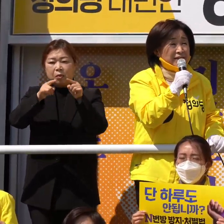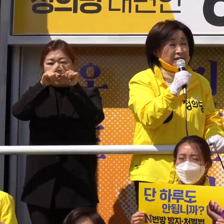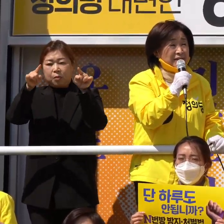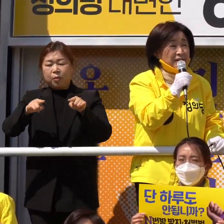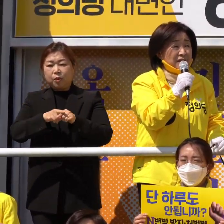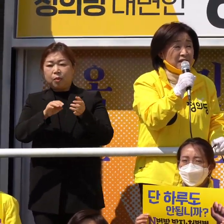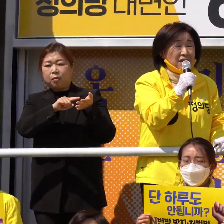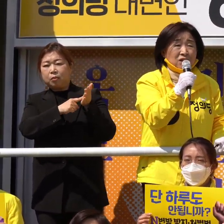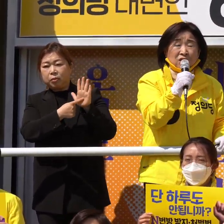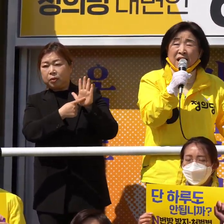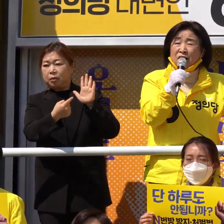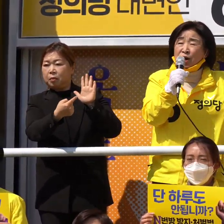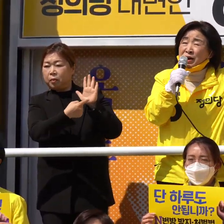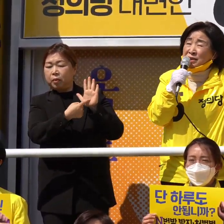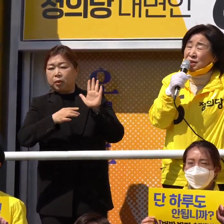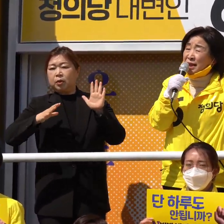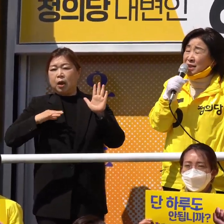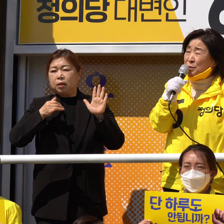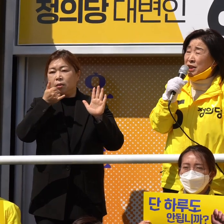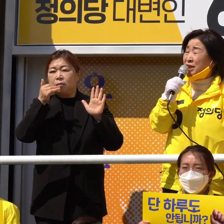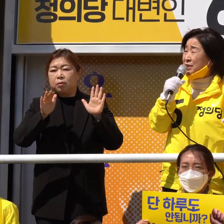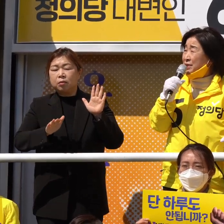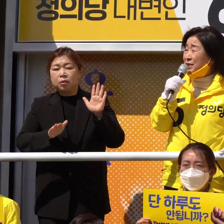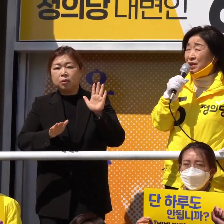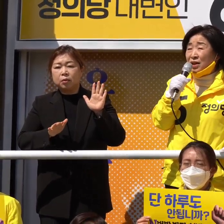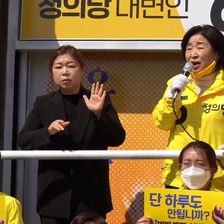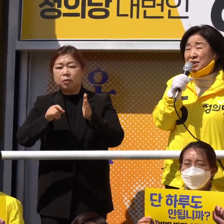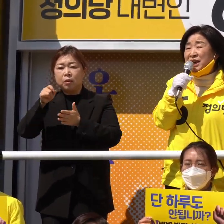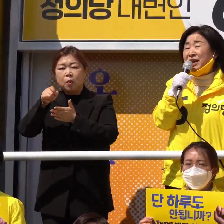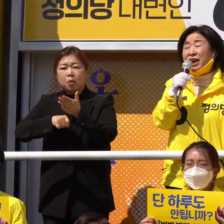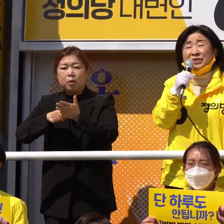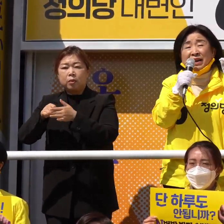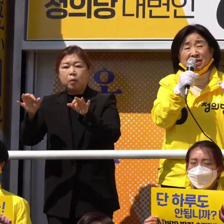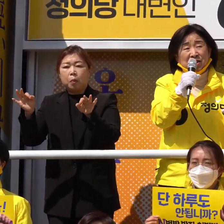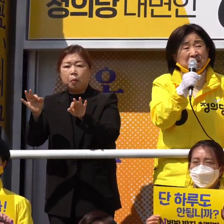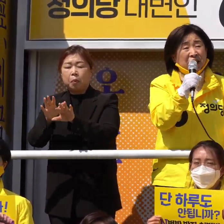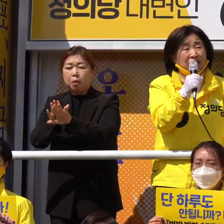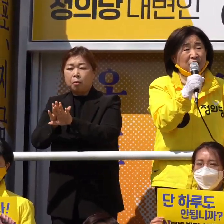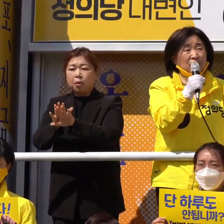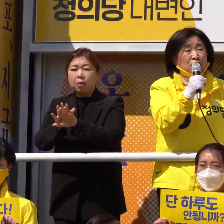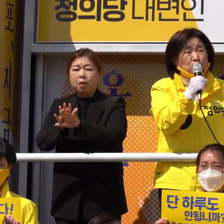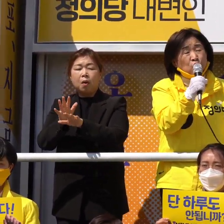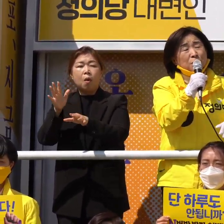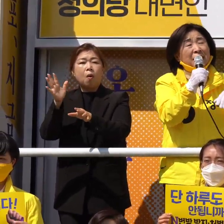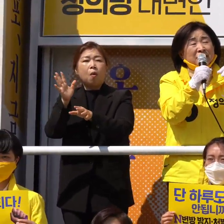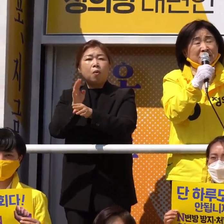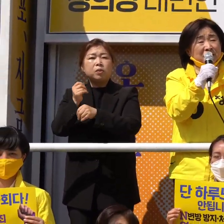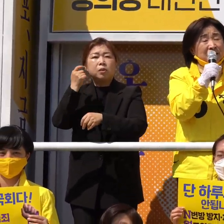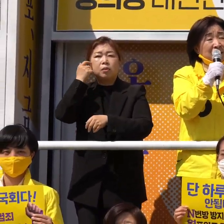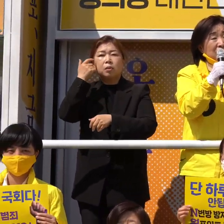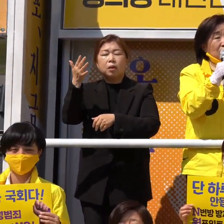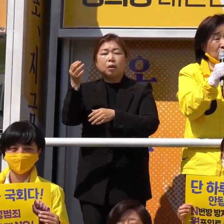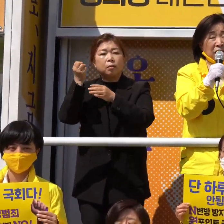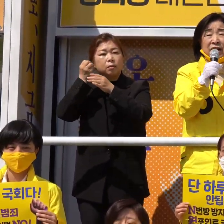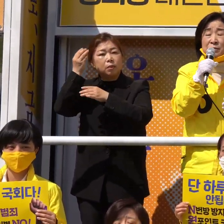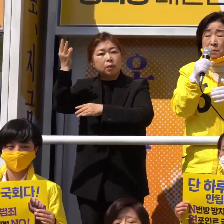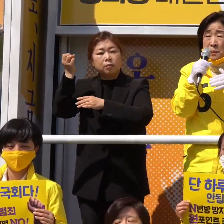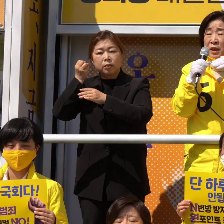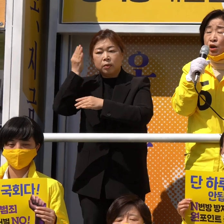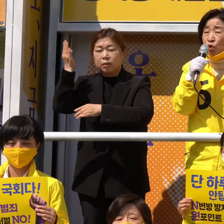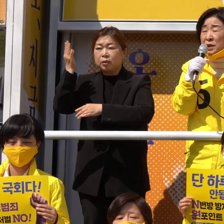합니다. 그러다가 언론에서 사라지면은 언제 그랬냐는 듯이 수많은